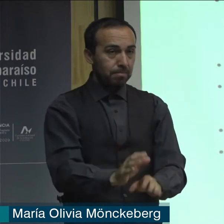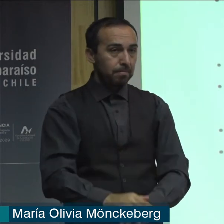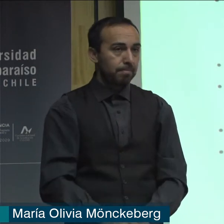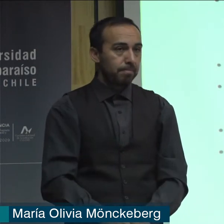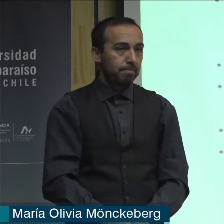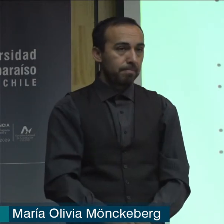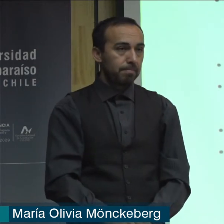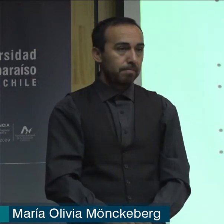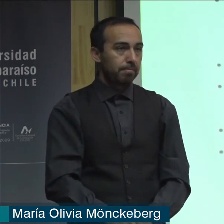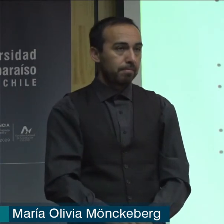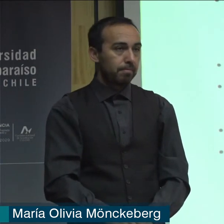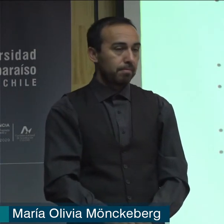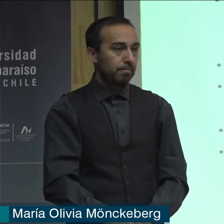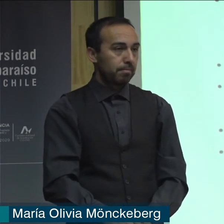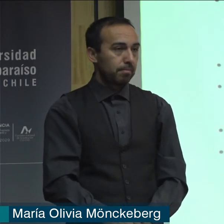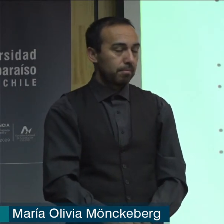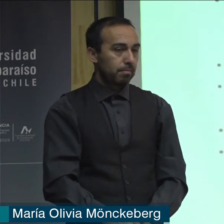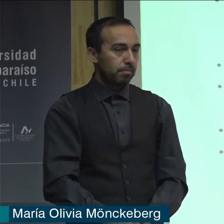él